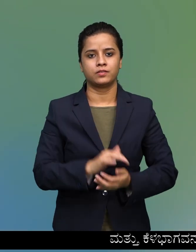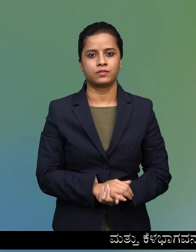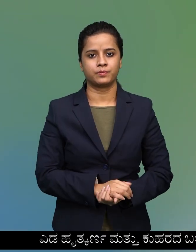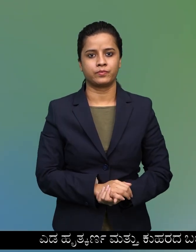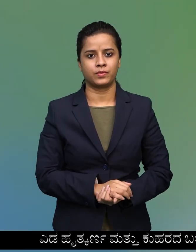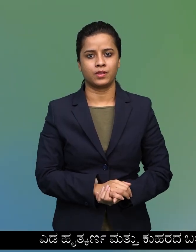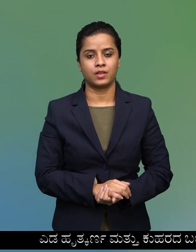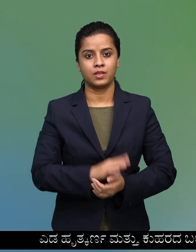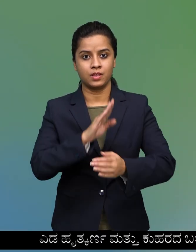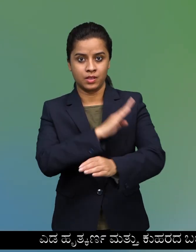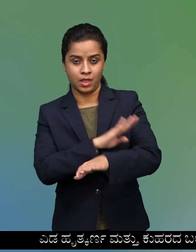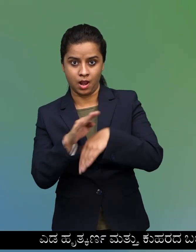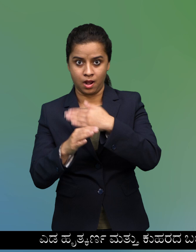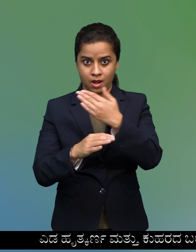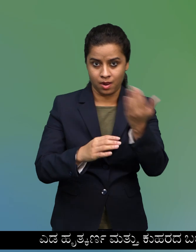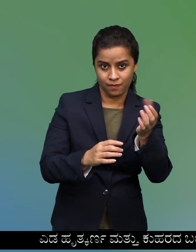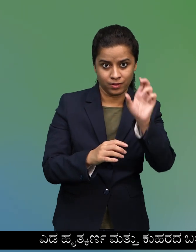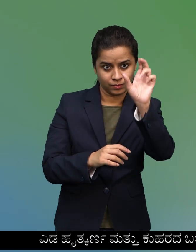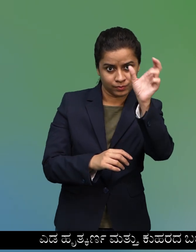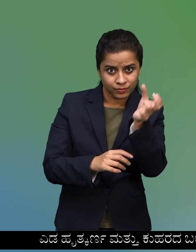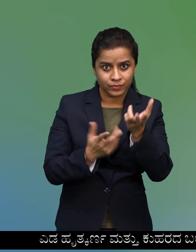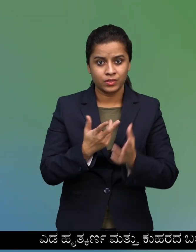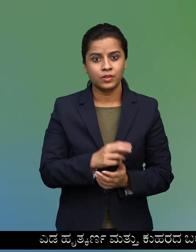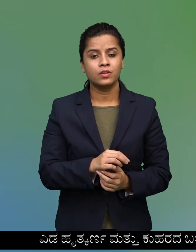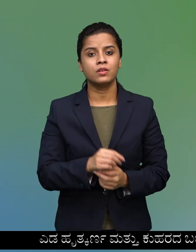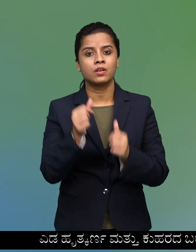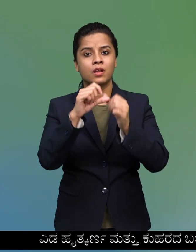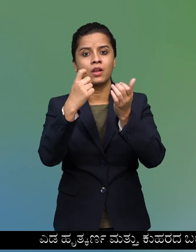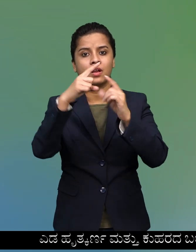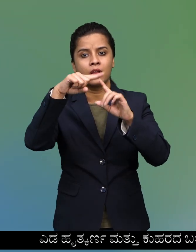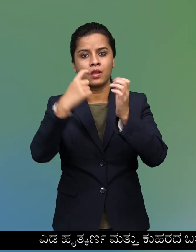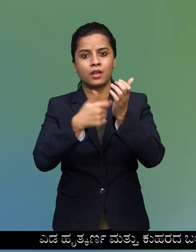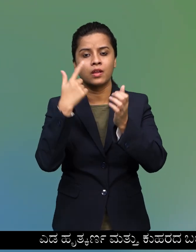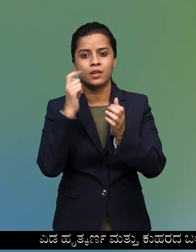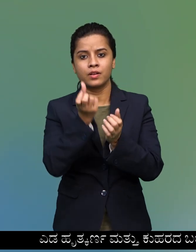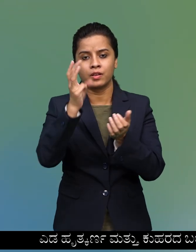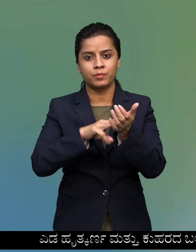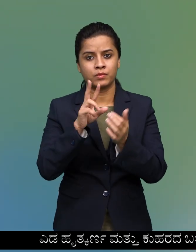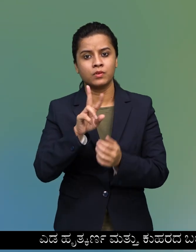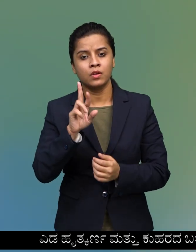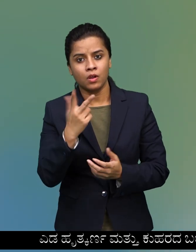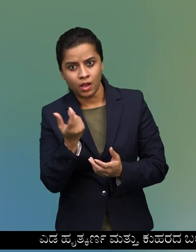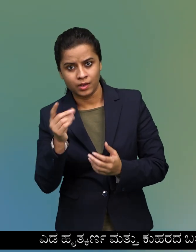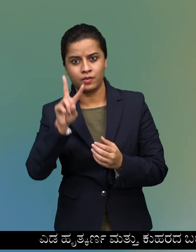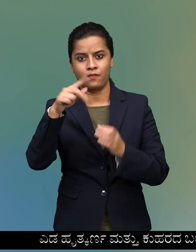ಎಡ ಹೃತ್ಕರ್ಣ ಮತ್ತು ಕುಹರದ ಬಲ ಹೃತ್ಕರ್ಣ ಮತ್ತು ಕುಹರದ ಹೋಲಿಸಿದರೆ ಚಿಕ್ಕದಾಗಿದೆ.